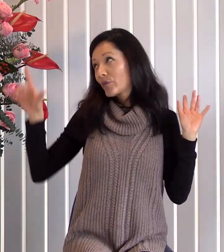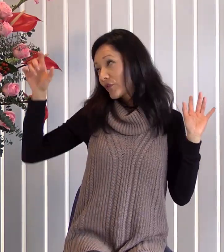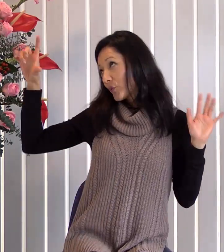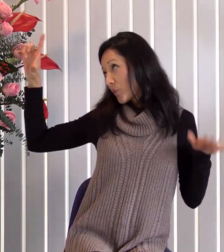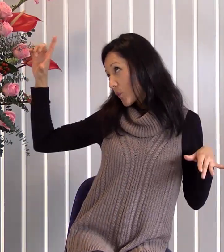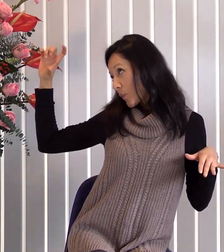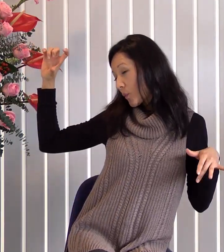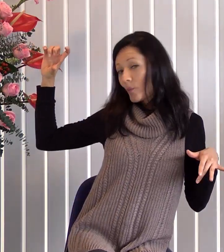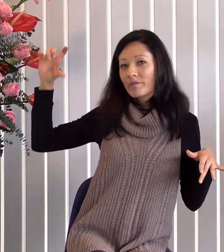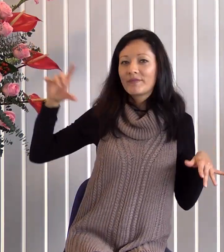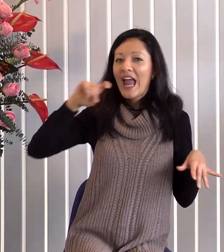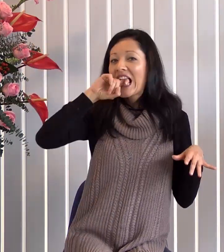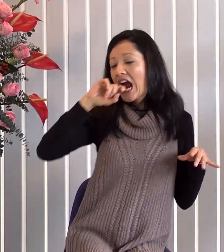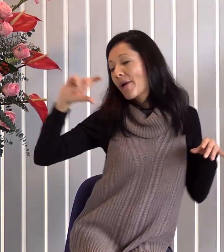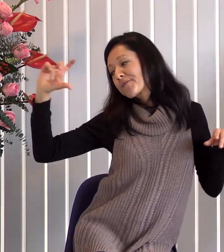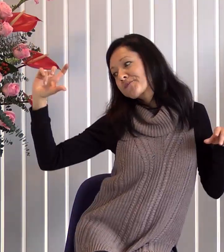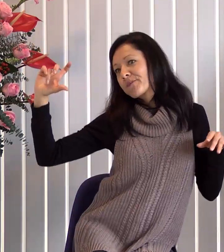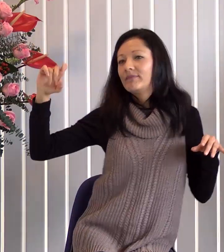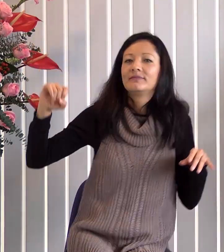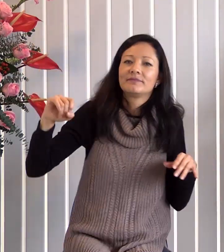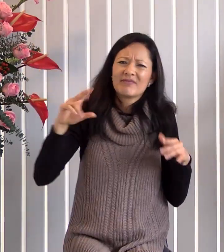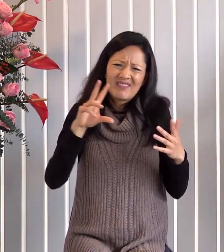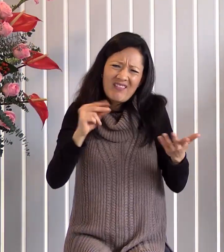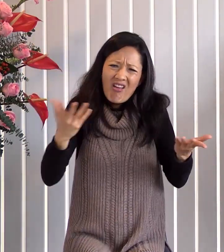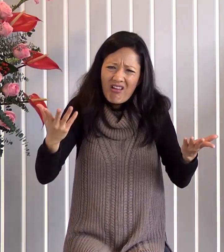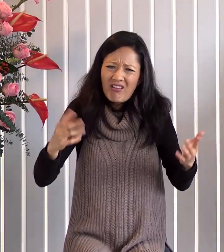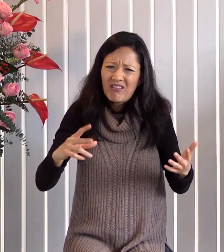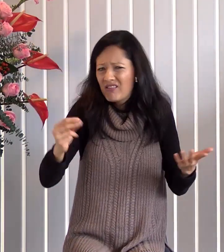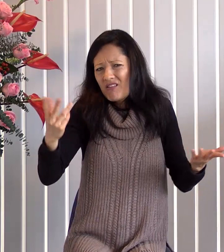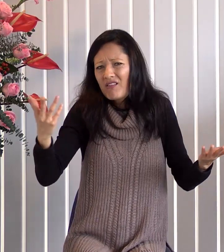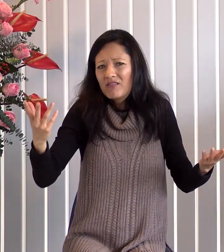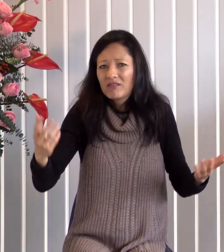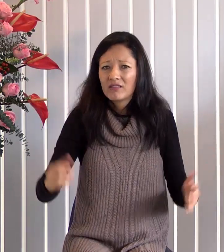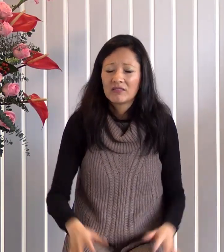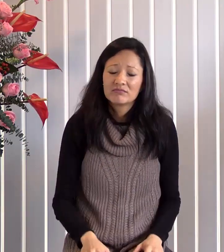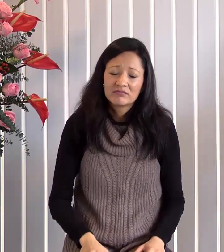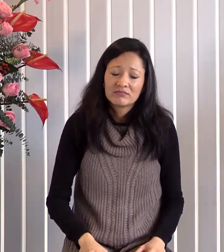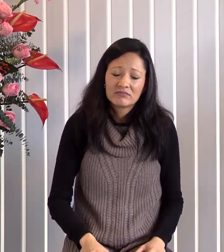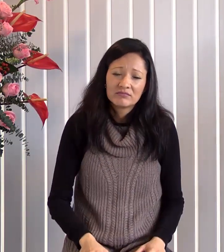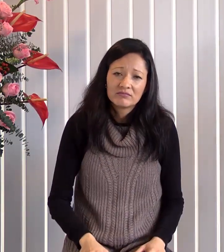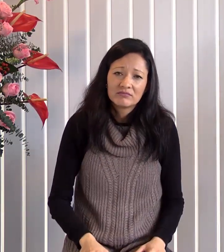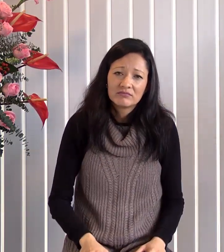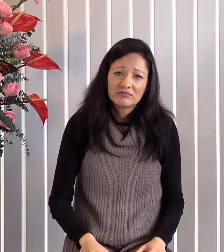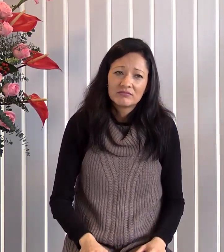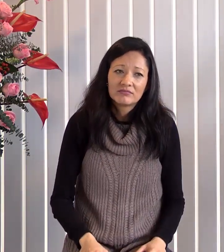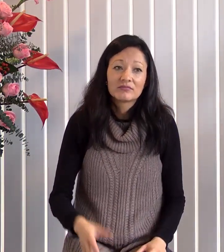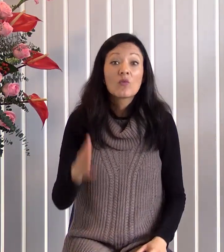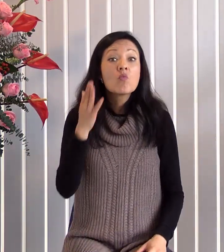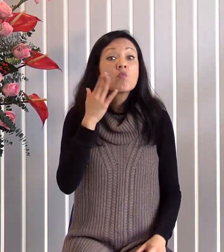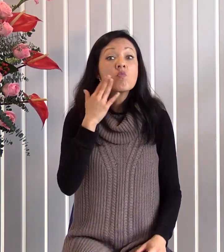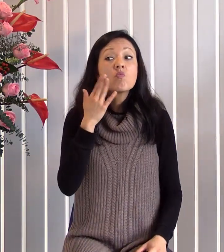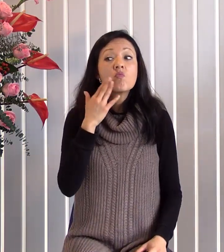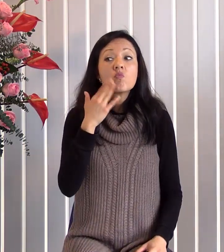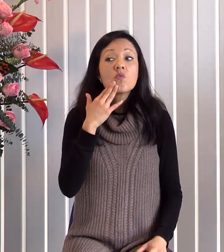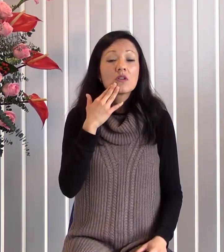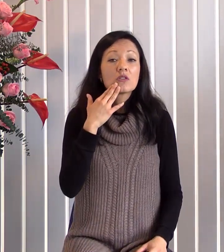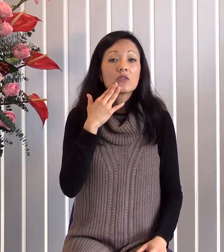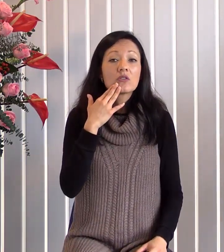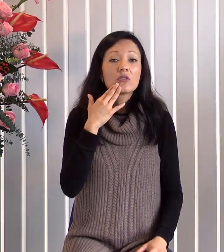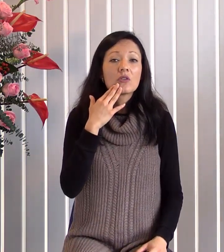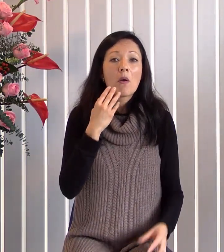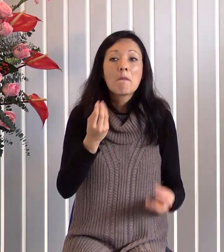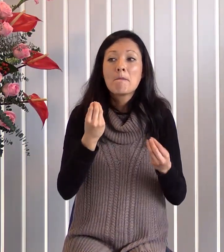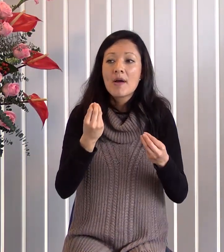selfies, sacando la cola y... No. Cuando se hacía eso útilmente era para